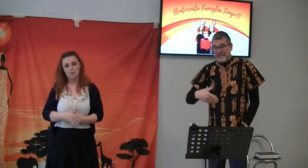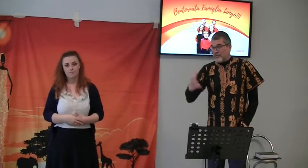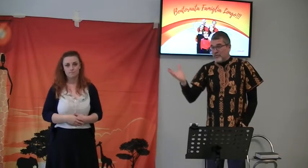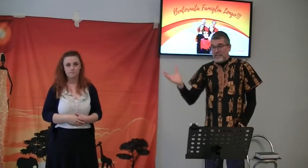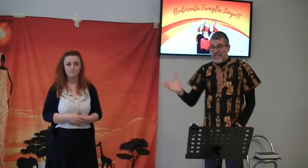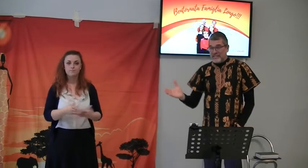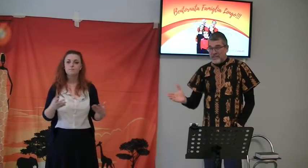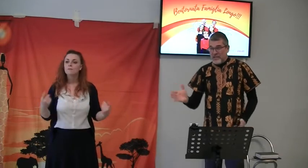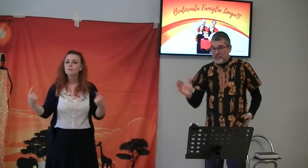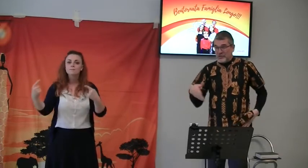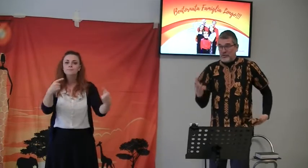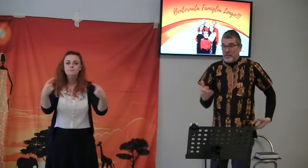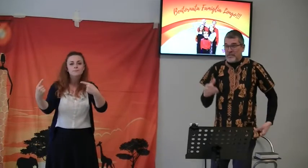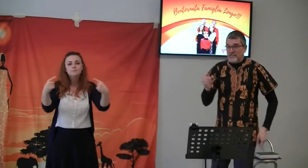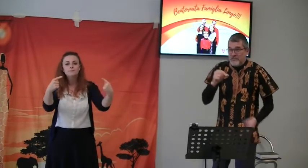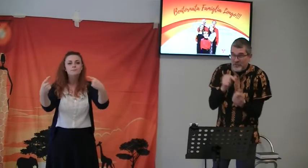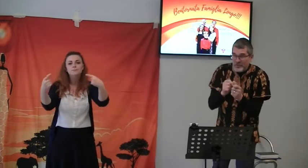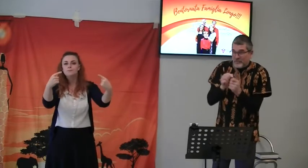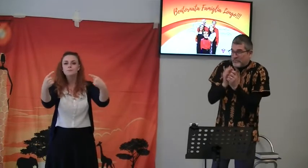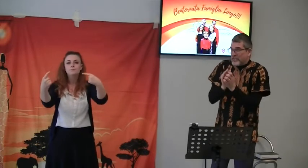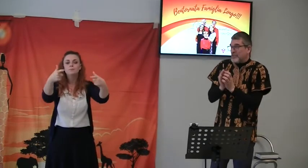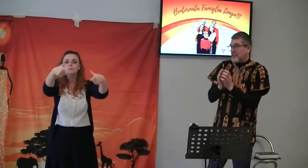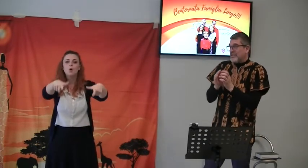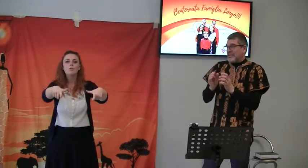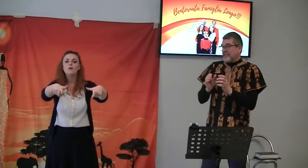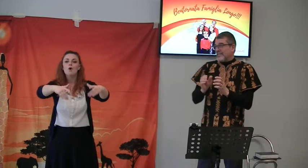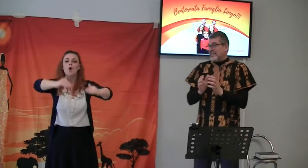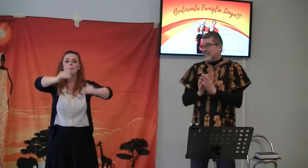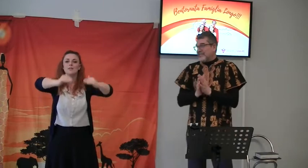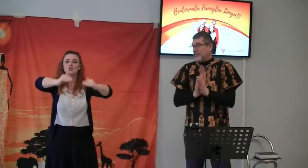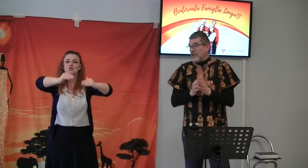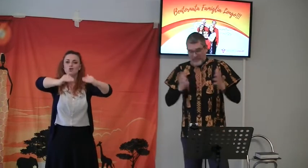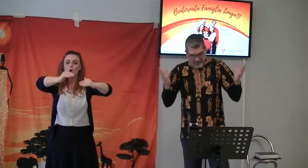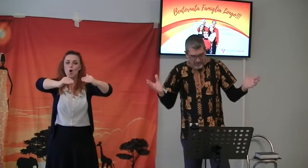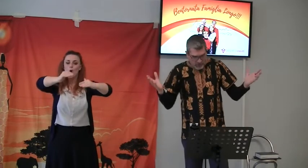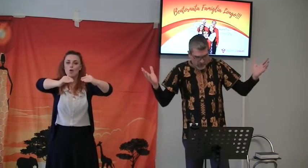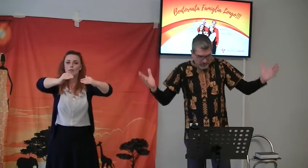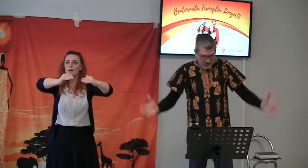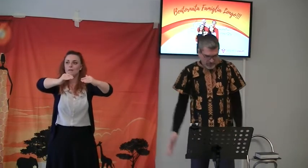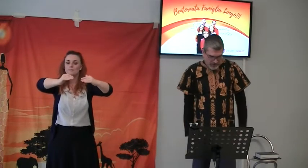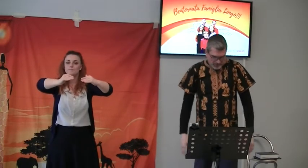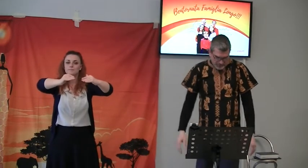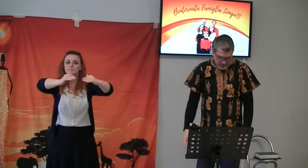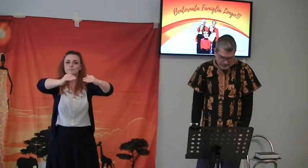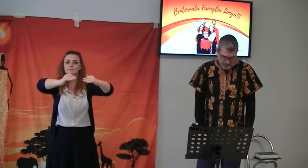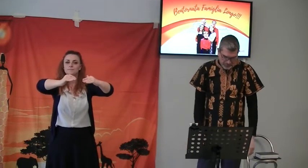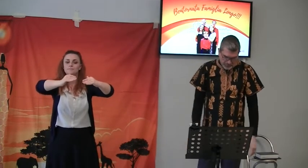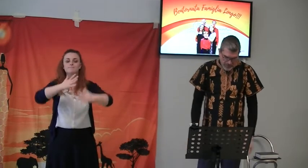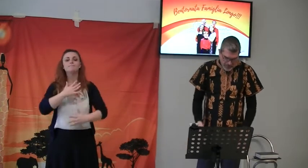ci ammazziamo gli uni gli altri perché il nostro dono è sempre minore, più piccolo. Non apprezziamo quello che Dio ci ha dato.